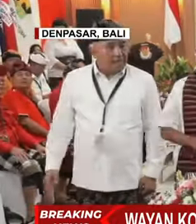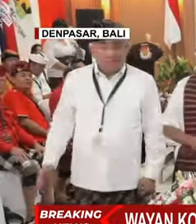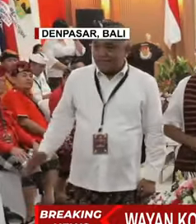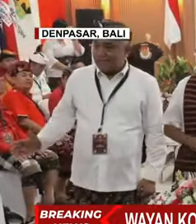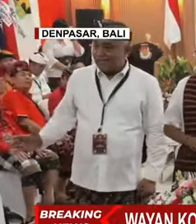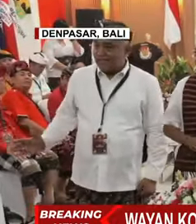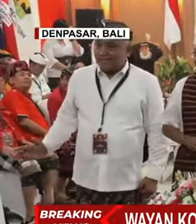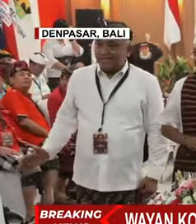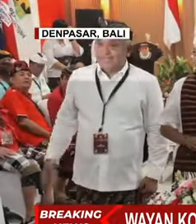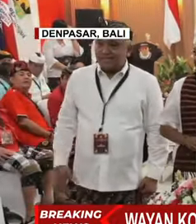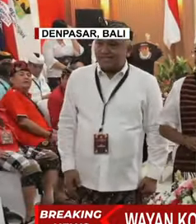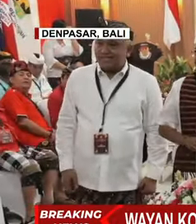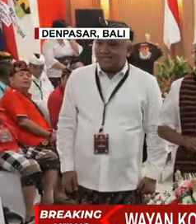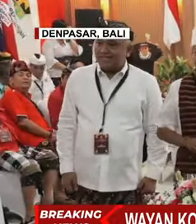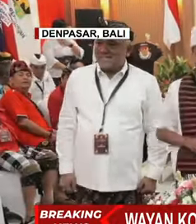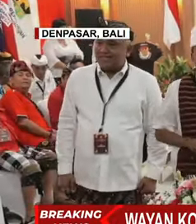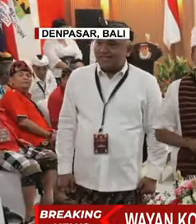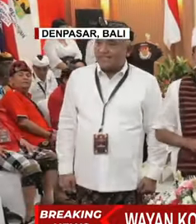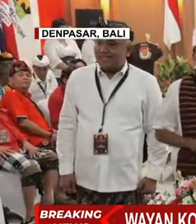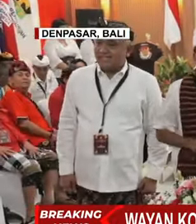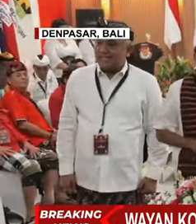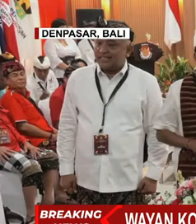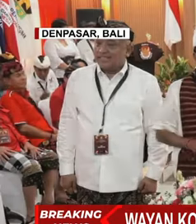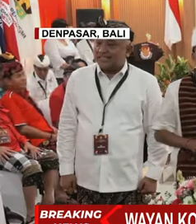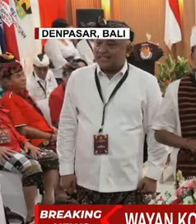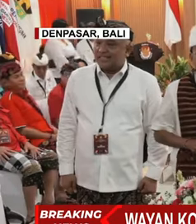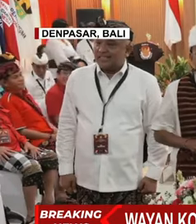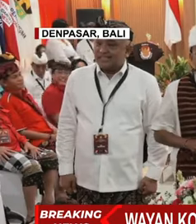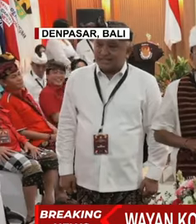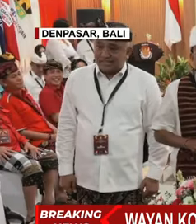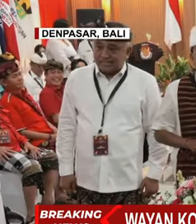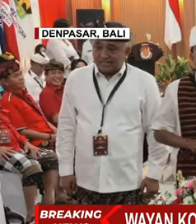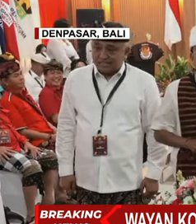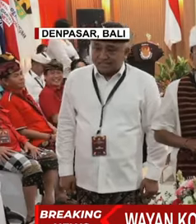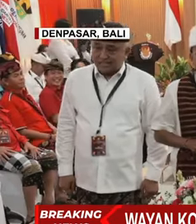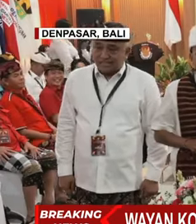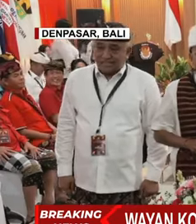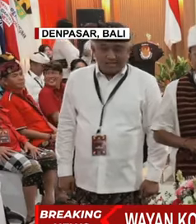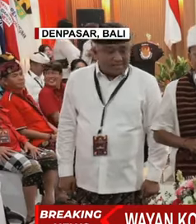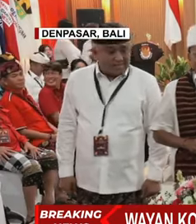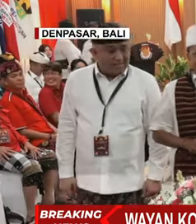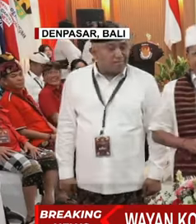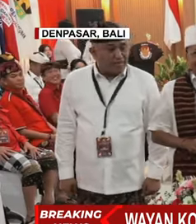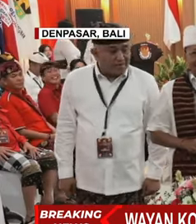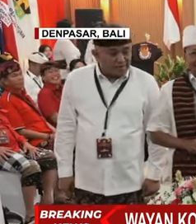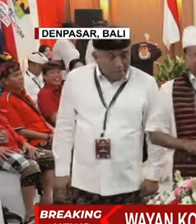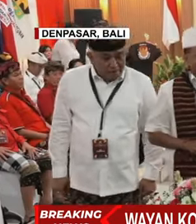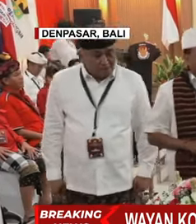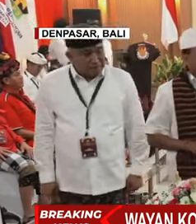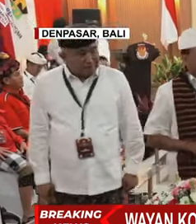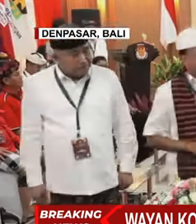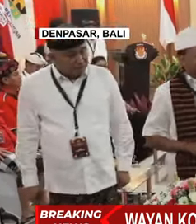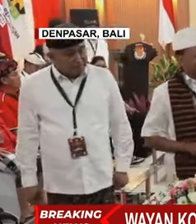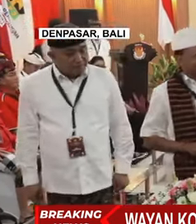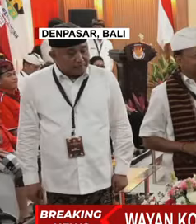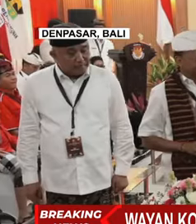publik benar-benar merasakan di sana Jadi faktor ee kepala daerah ee Bupati misalnya mantan Bupati